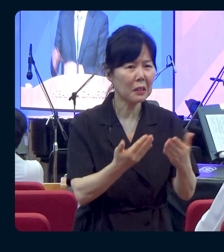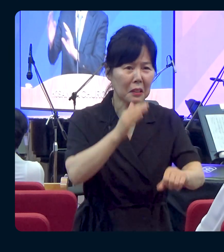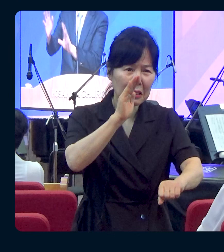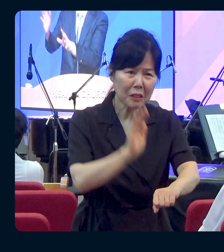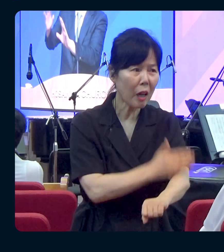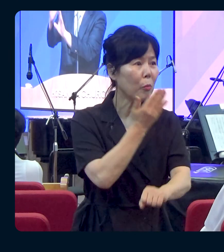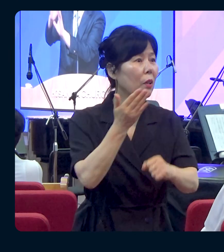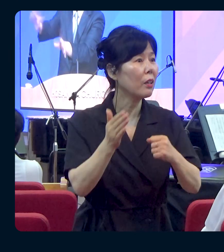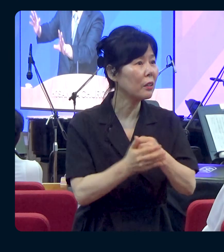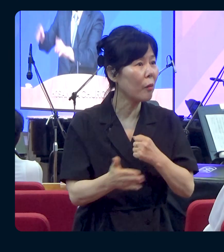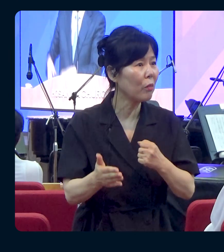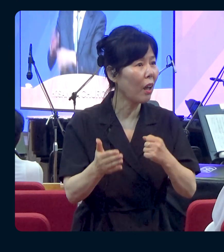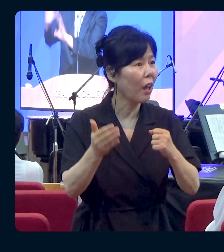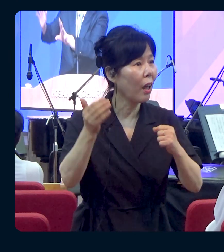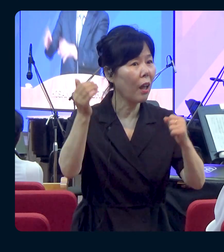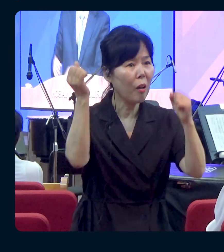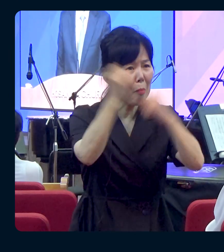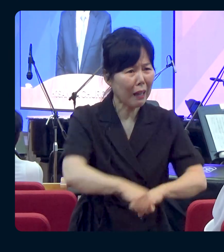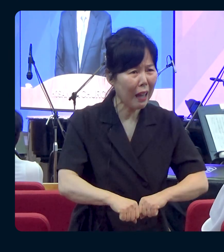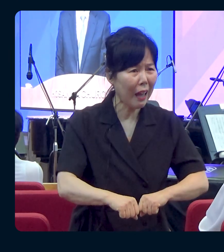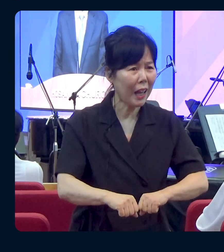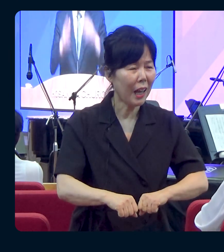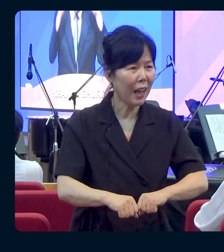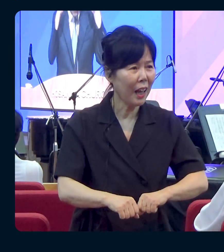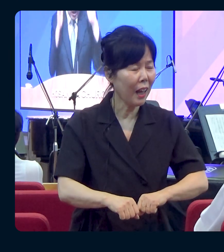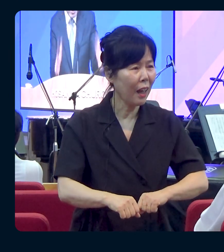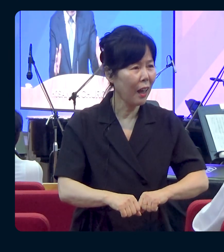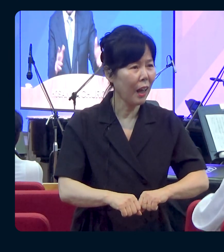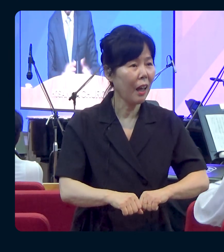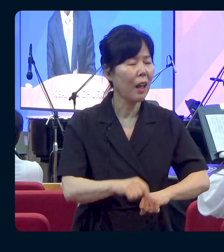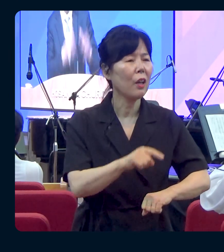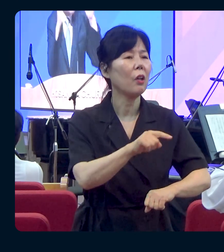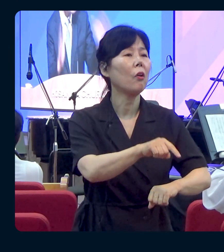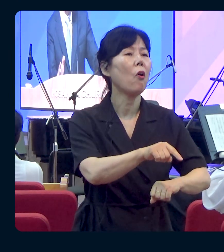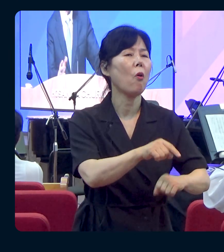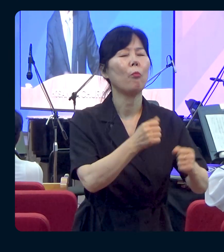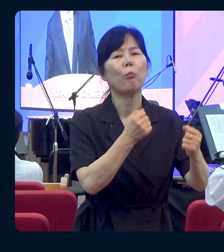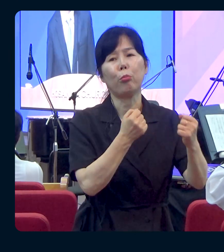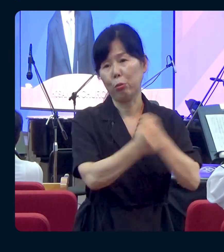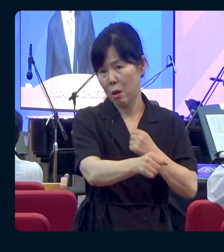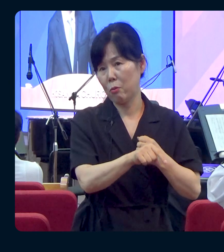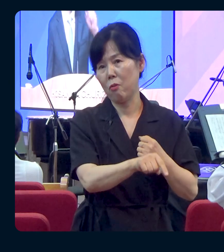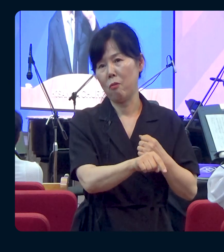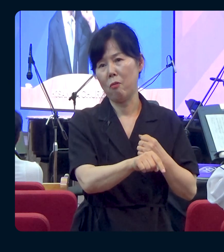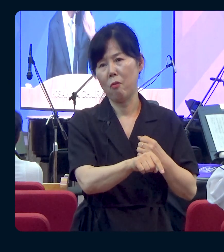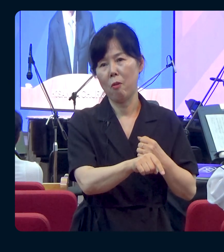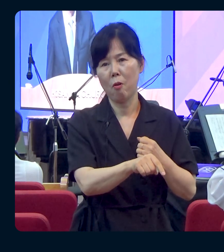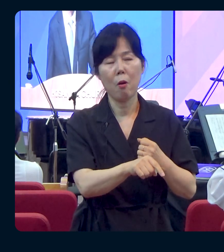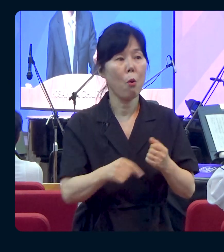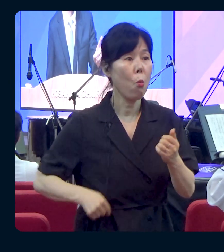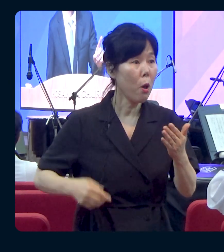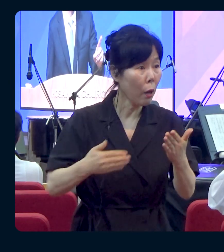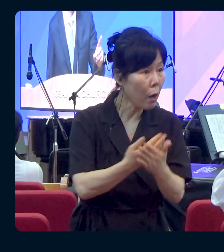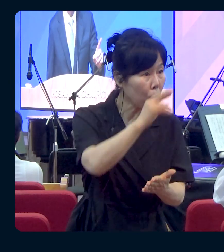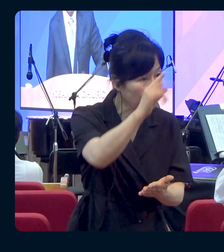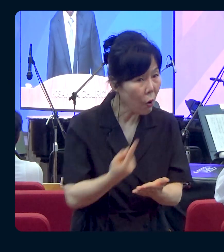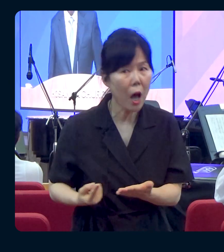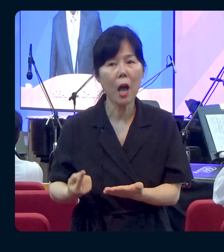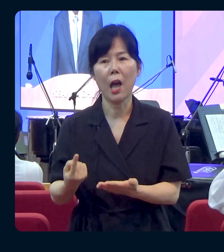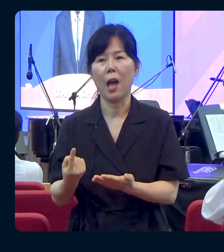너무 엄청난 일을 해서 이것 때문에 그 인생은 그냥 망했어, 끝났어 싶은 그런 걸 할지라도요, 어떤 것이든지